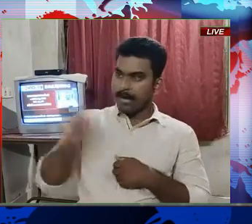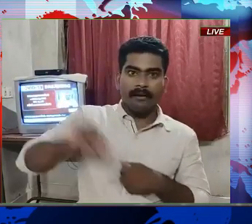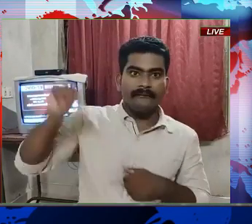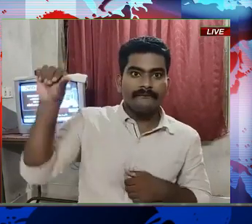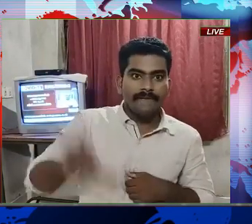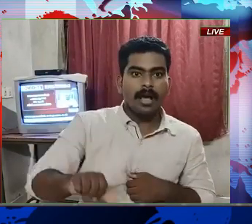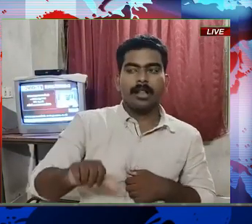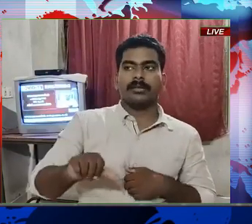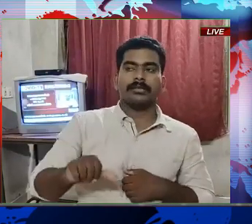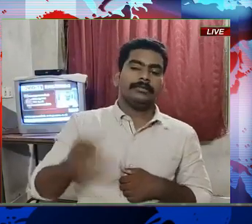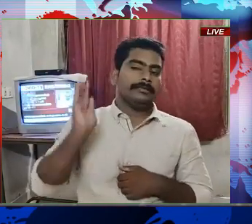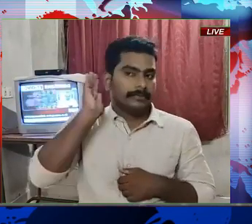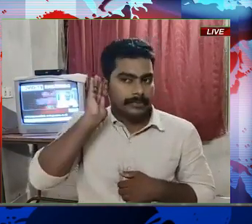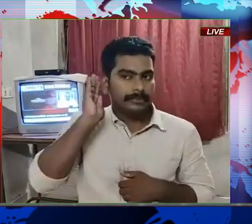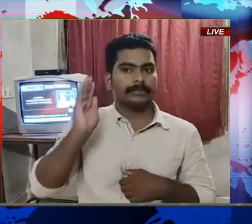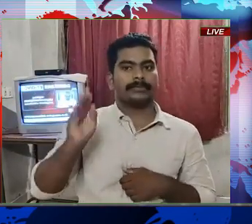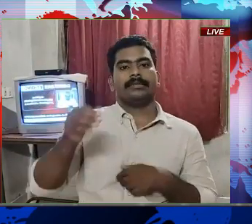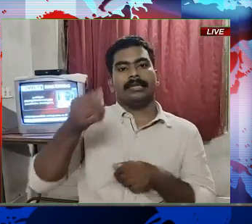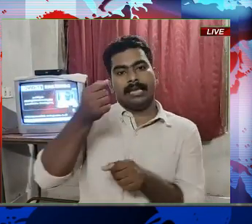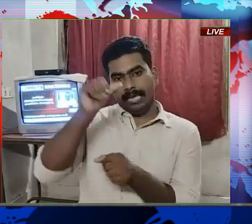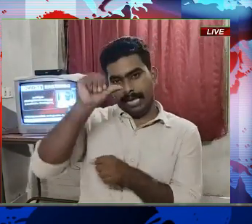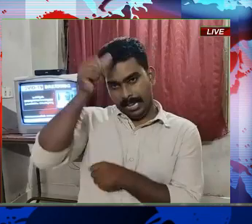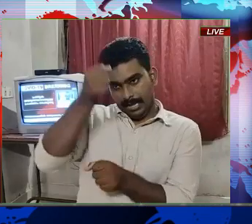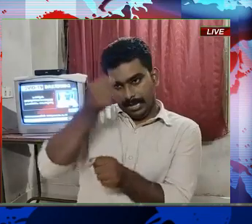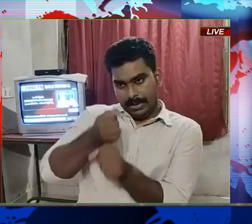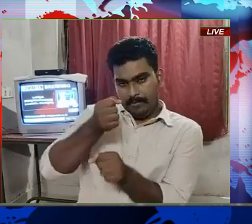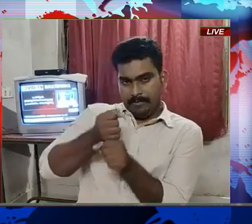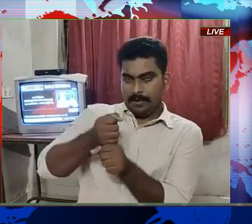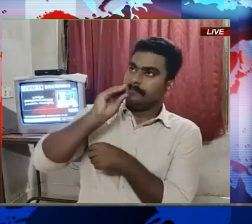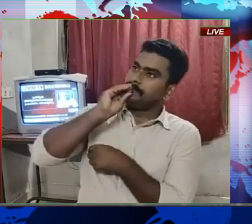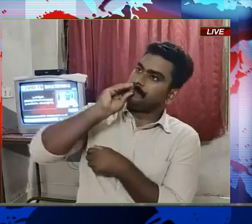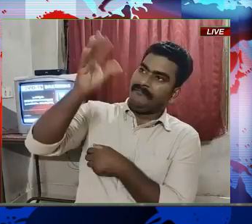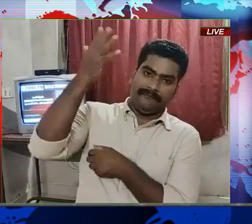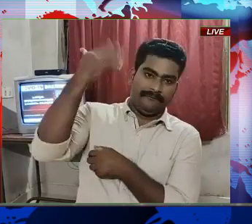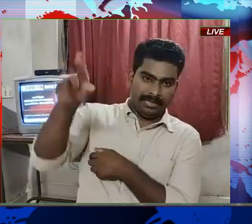എല്ലാ ഭാഗത്തു നിന്നും നല്ല പിന്തുണയാണ് ലഭിക്കുന്നത്.